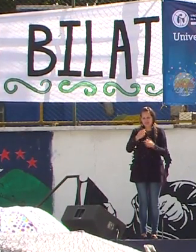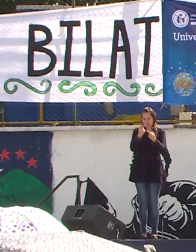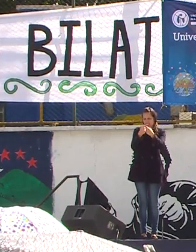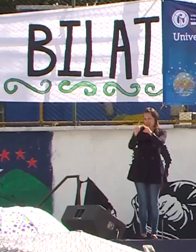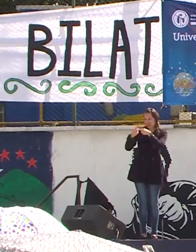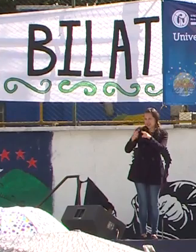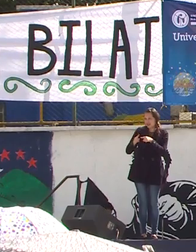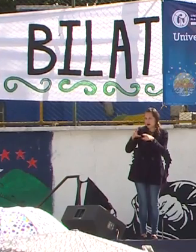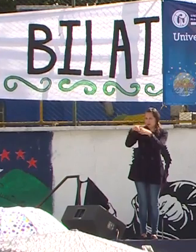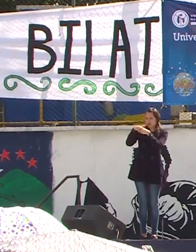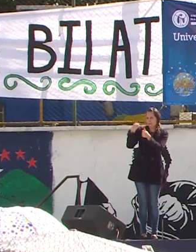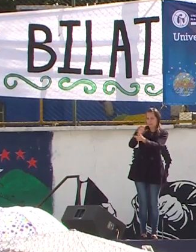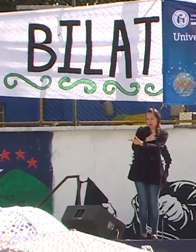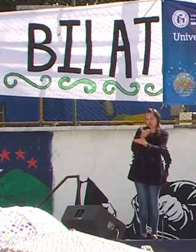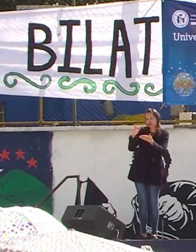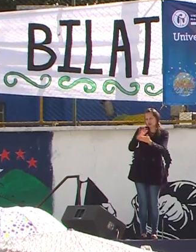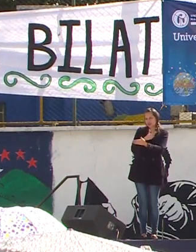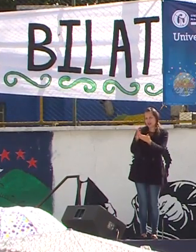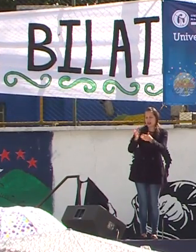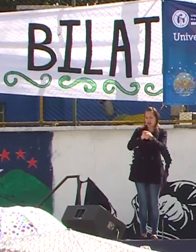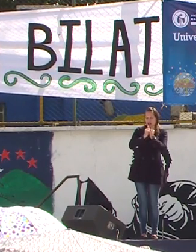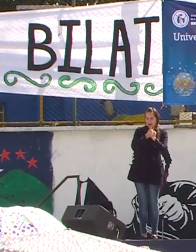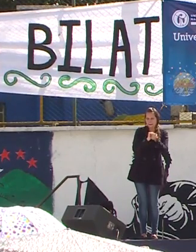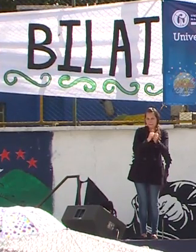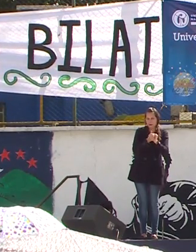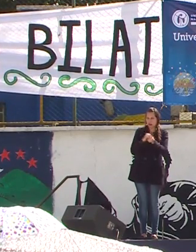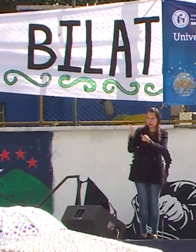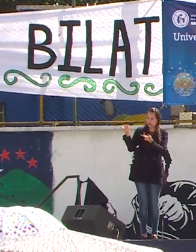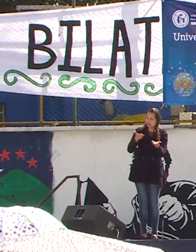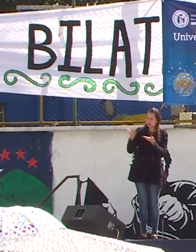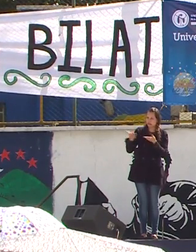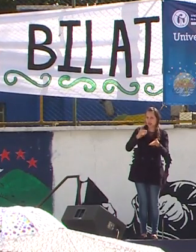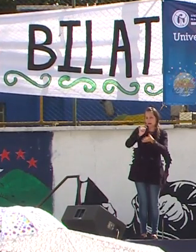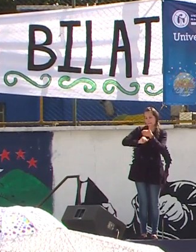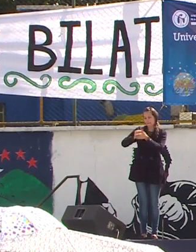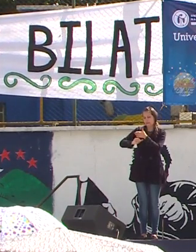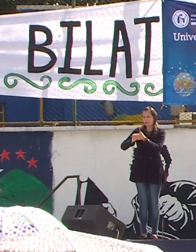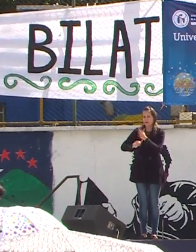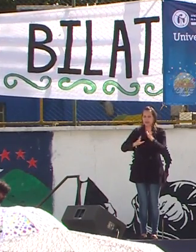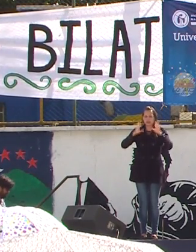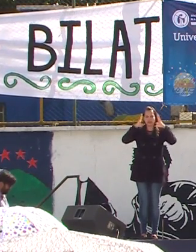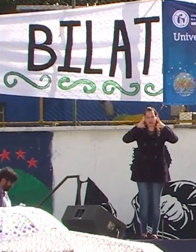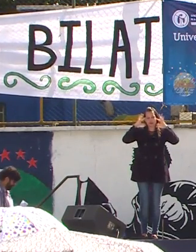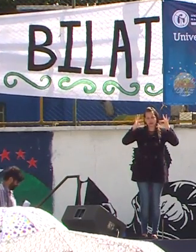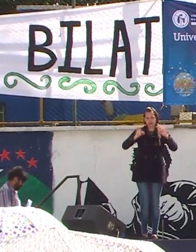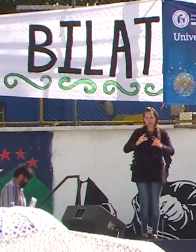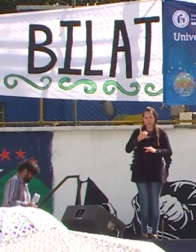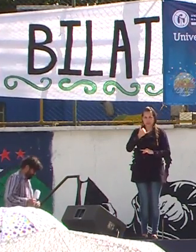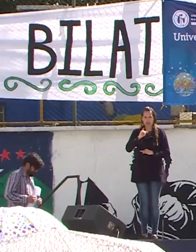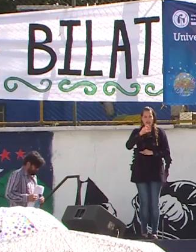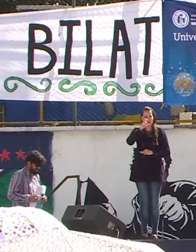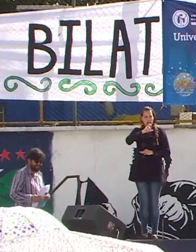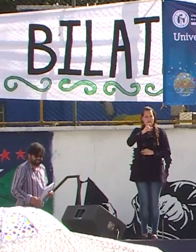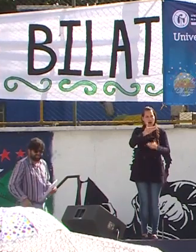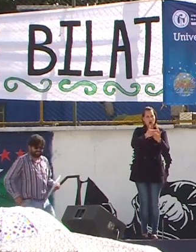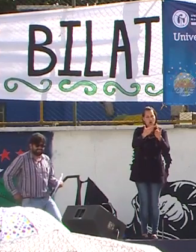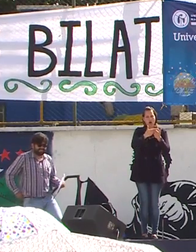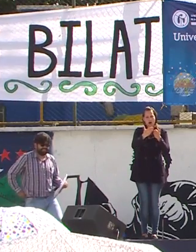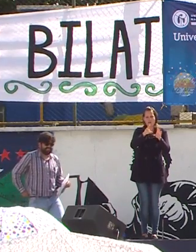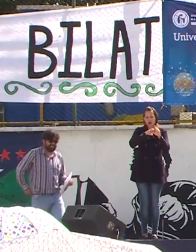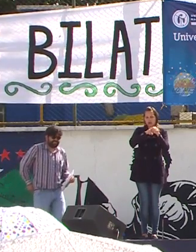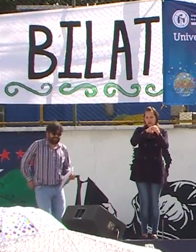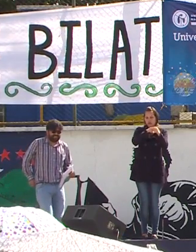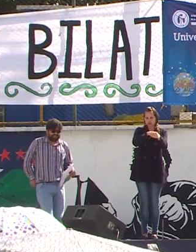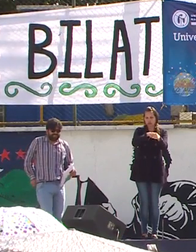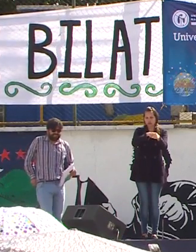deportivos. Por fin adjudicamos el contrato para la compra del bus. La